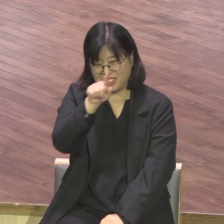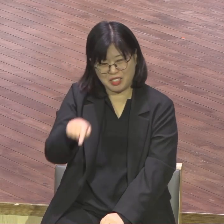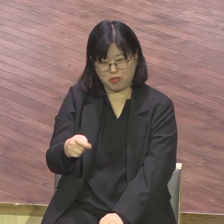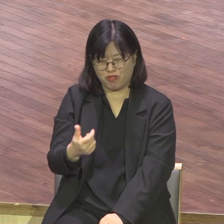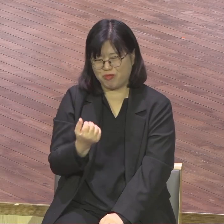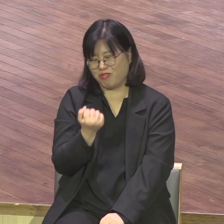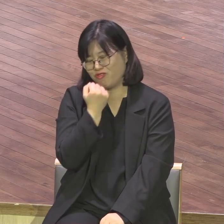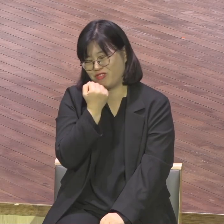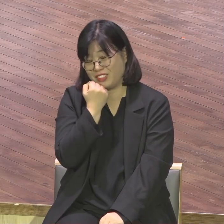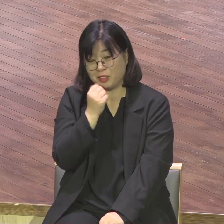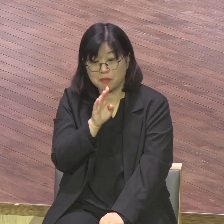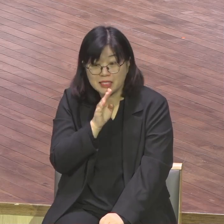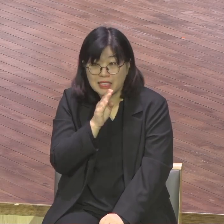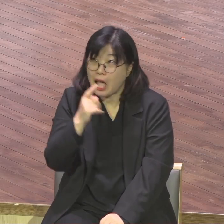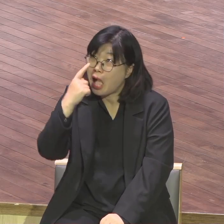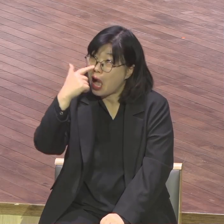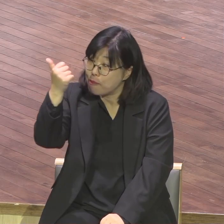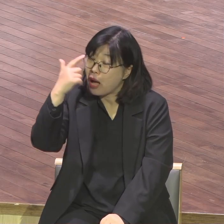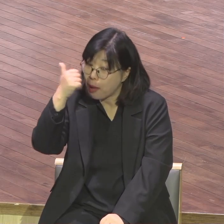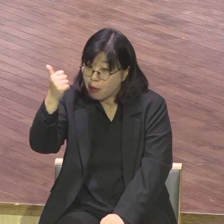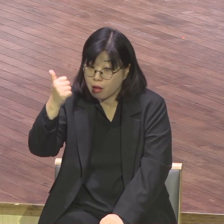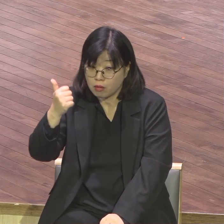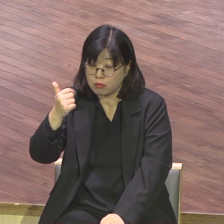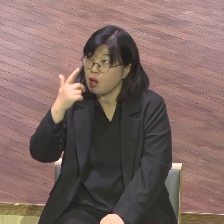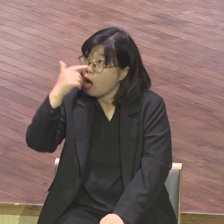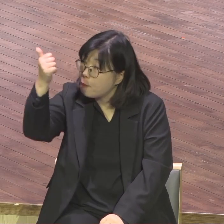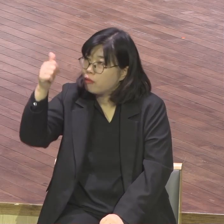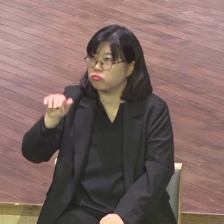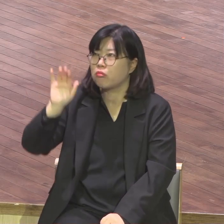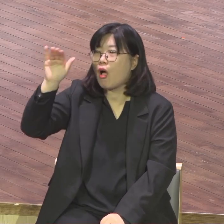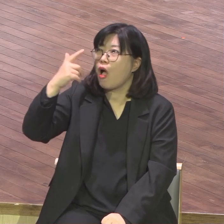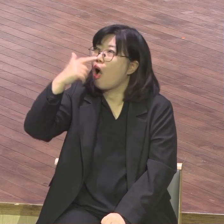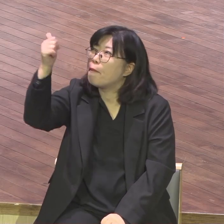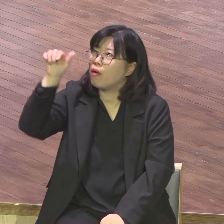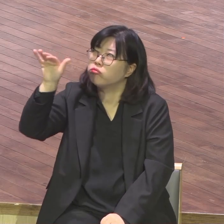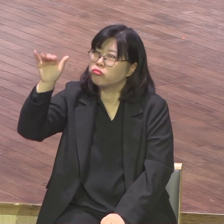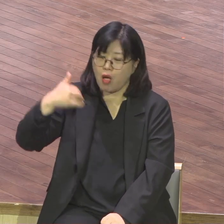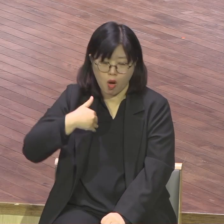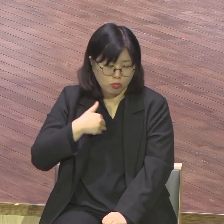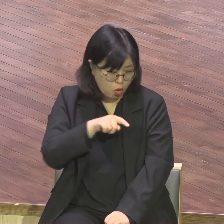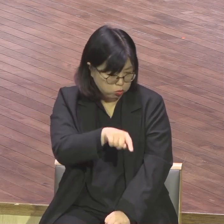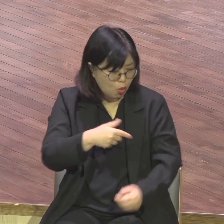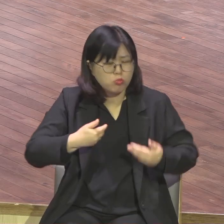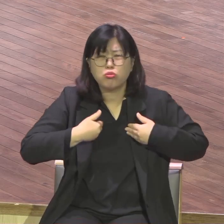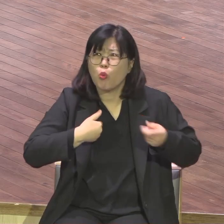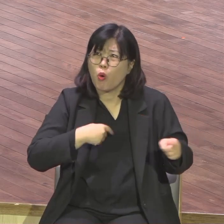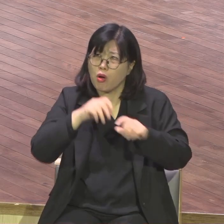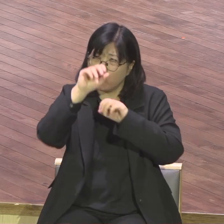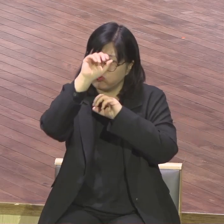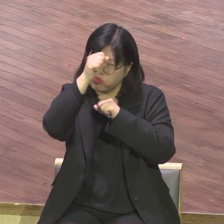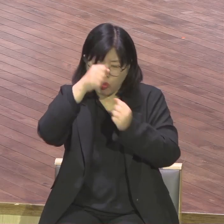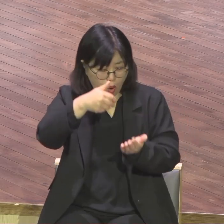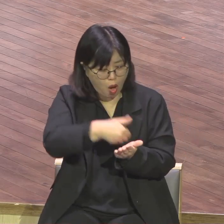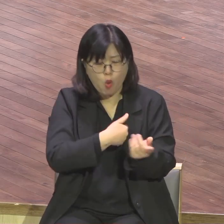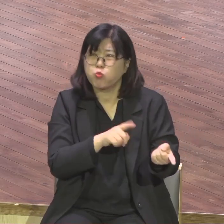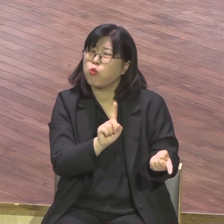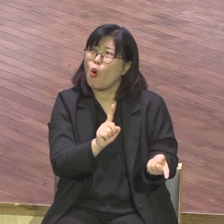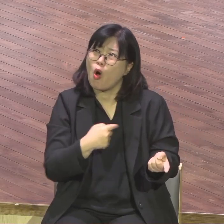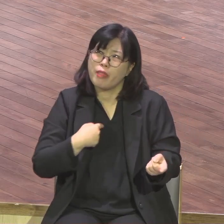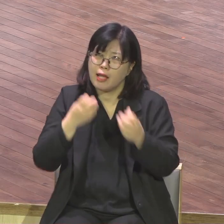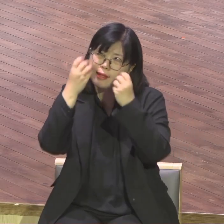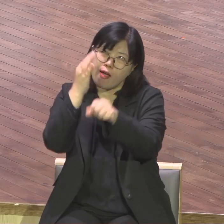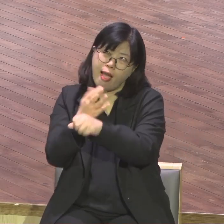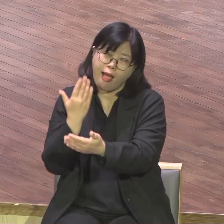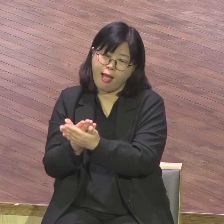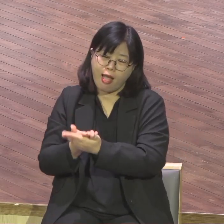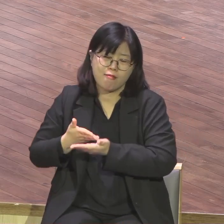된다니까. 아빠, 아버지라 부르짖느니라. 그렇게 하나님께 멀리 있지 말고 하나님 앞에 염려를 다 맡기시